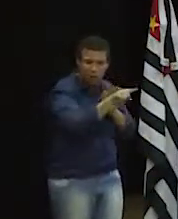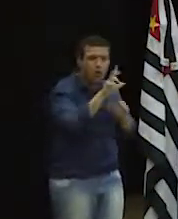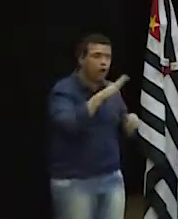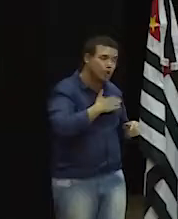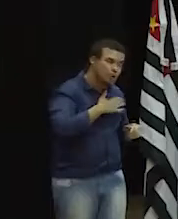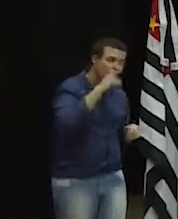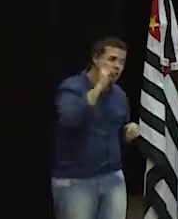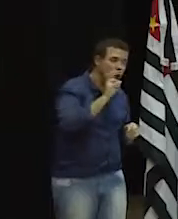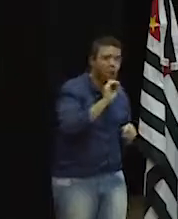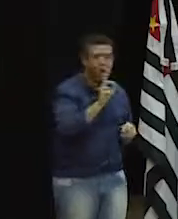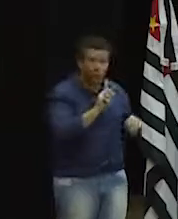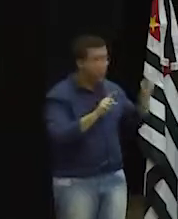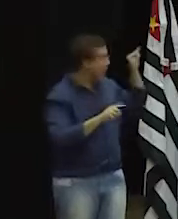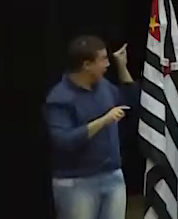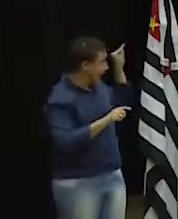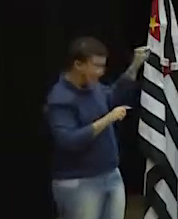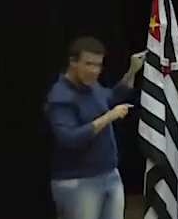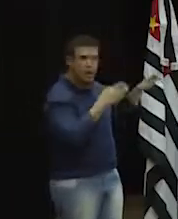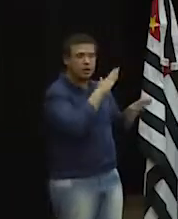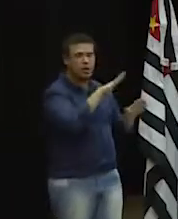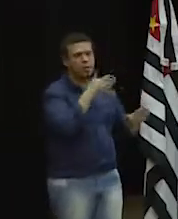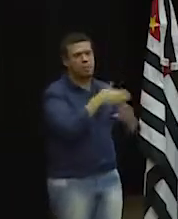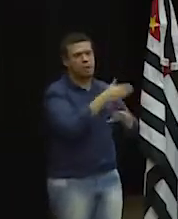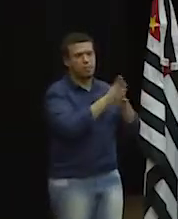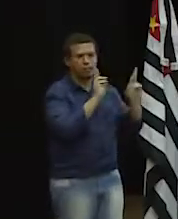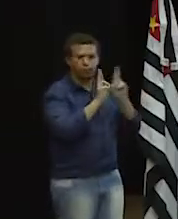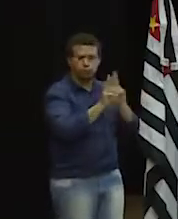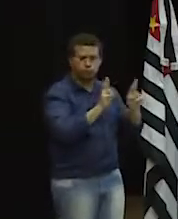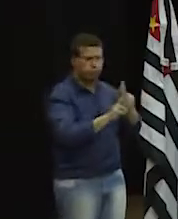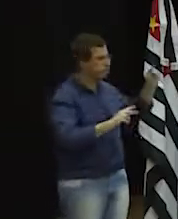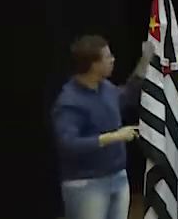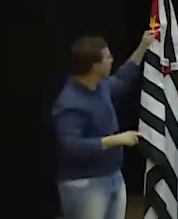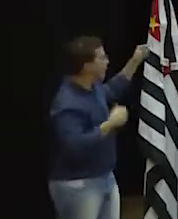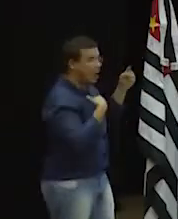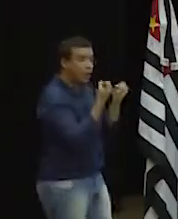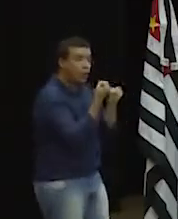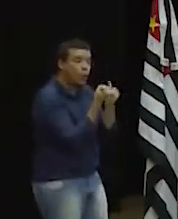essa primeira pergunta, né, que eu fiz, se gostavam da história.